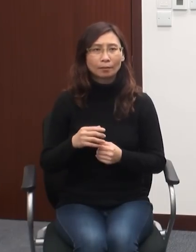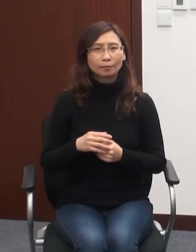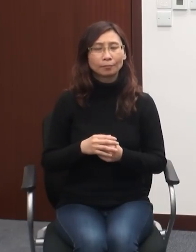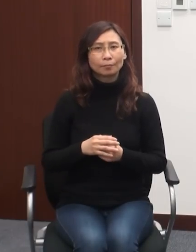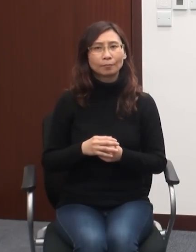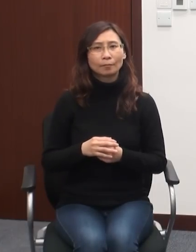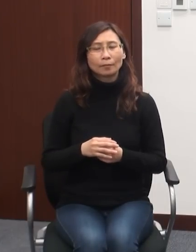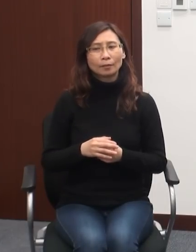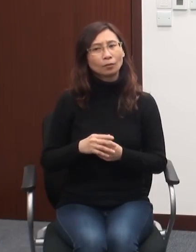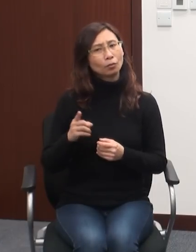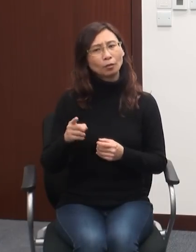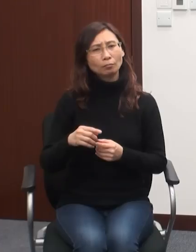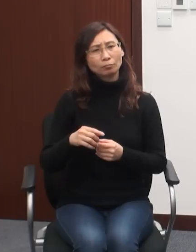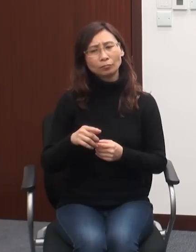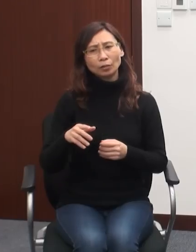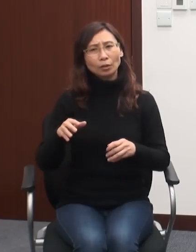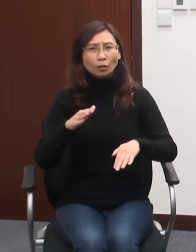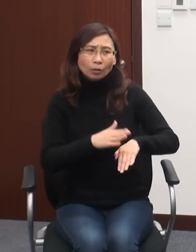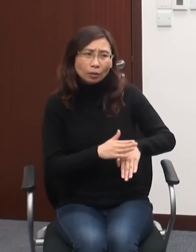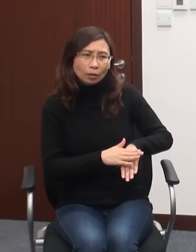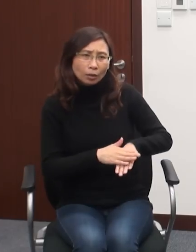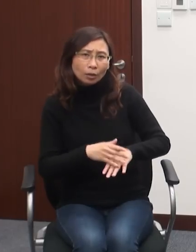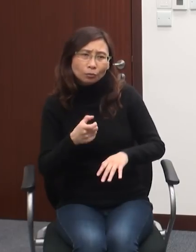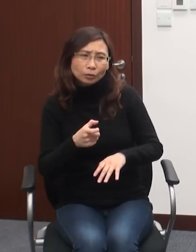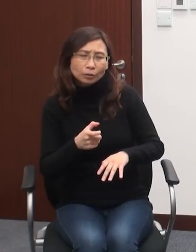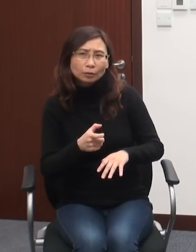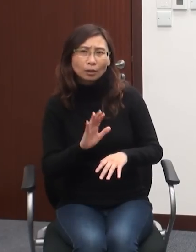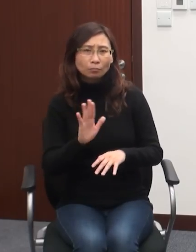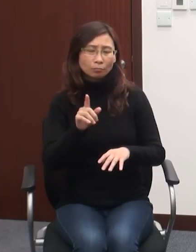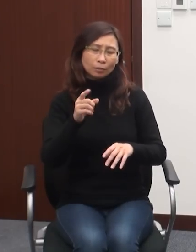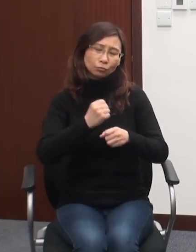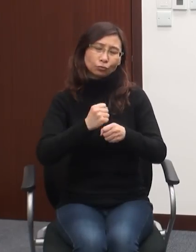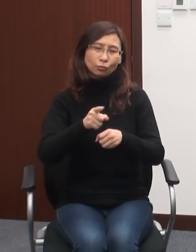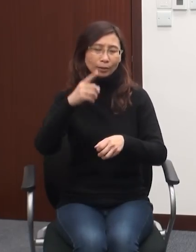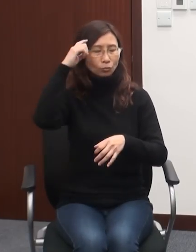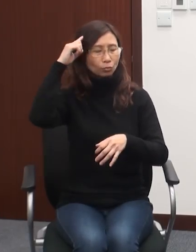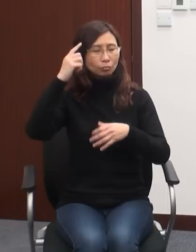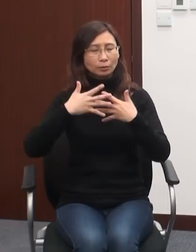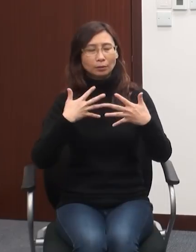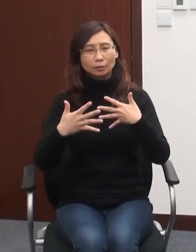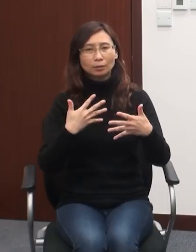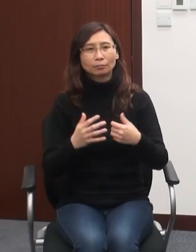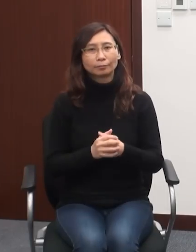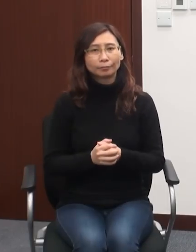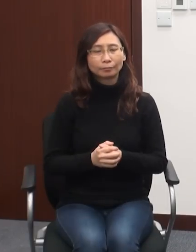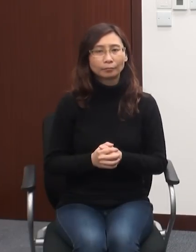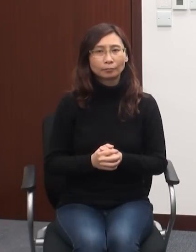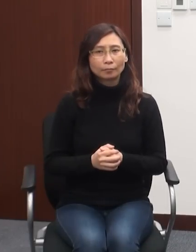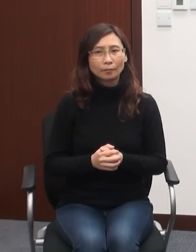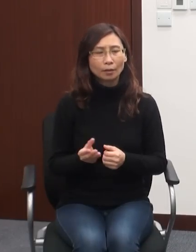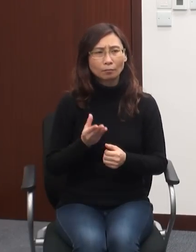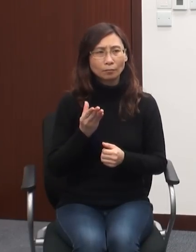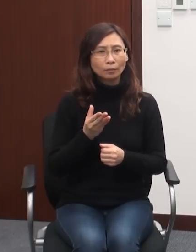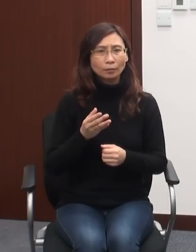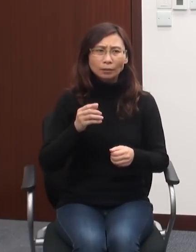經唔 buy 你嘅啦，即係話就算儲錢都唔係做你嗰樣嘢，唔好意思。咁所以我覺得即係其實大家有個人就係咪派